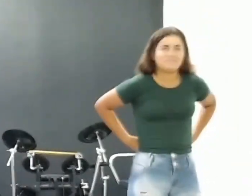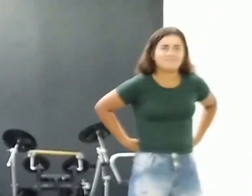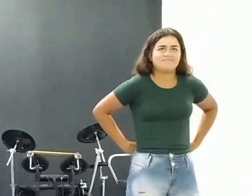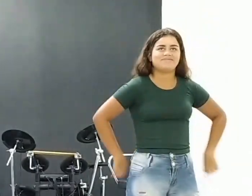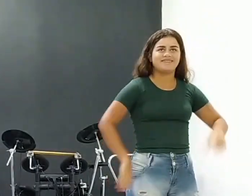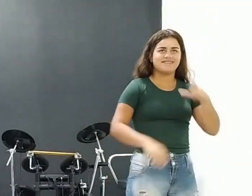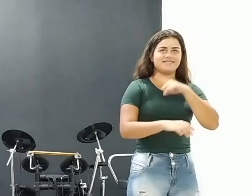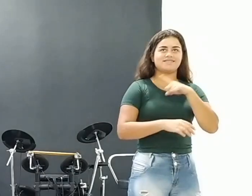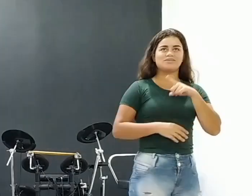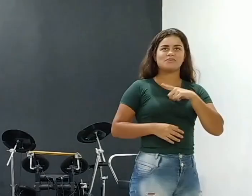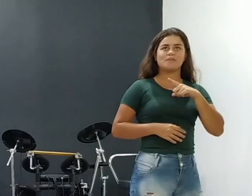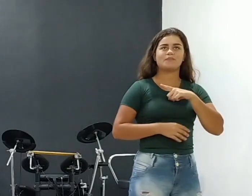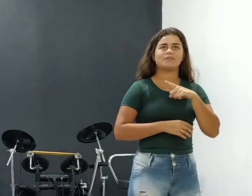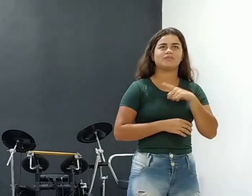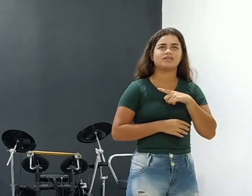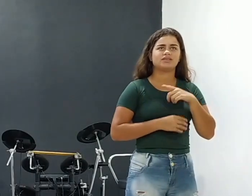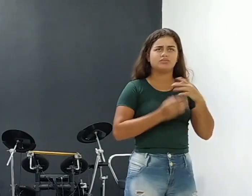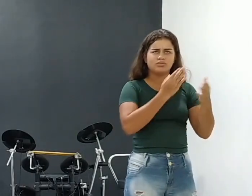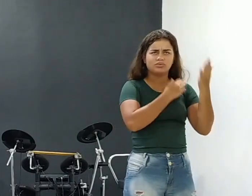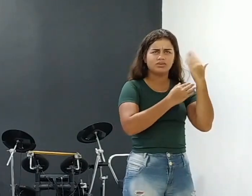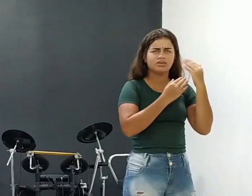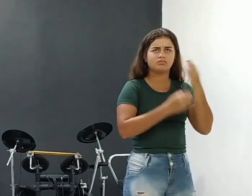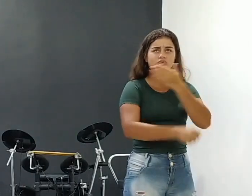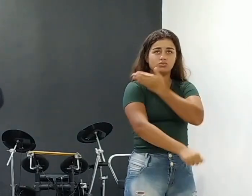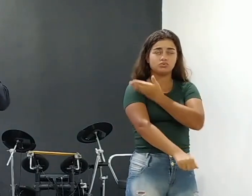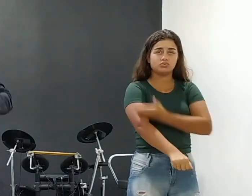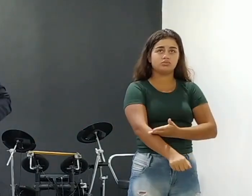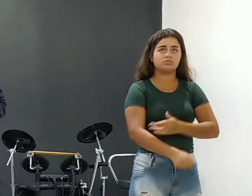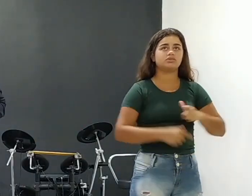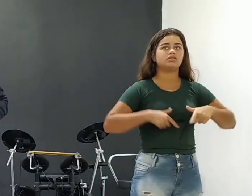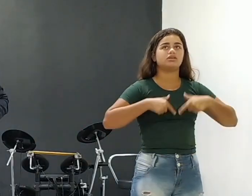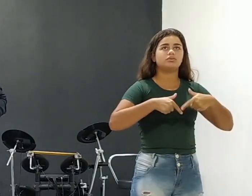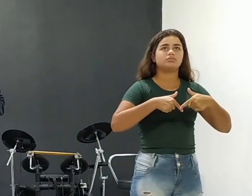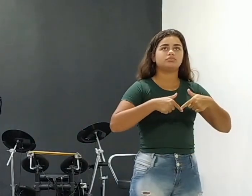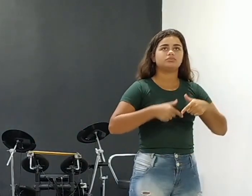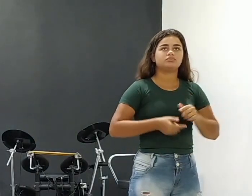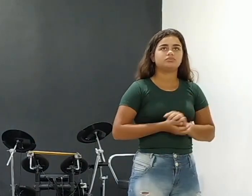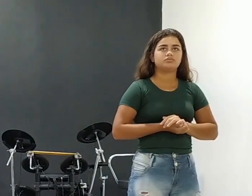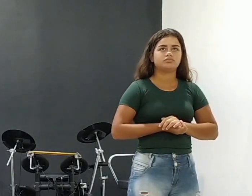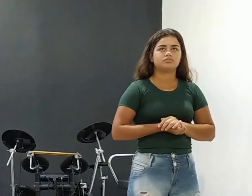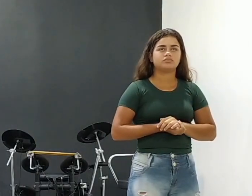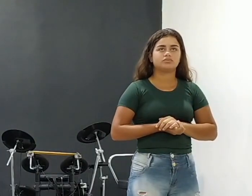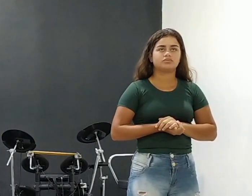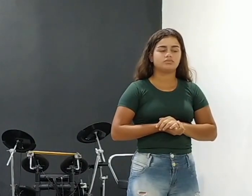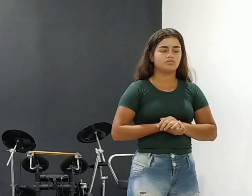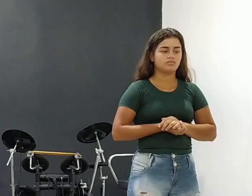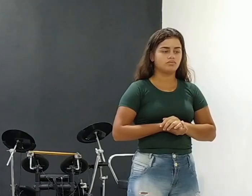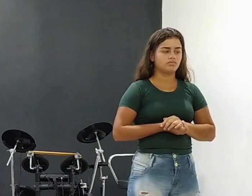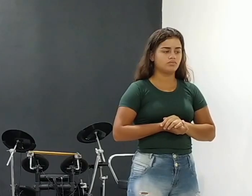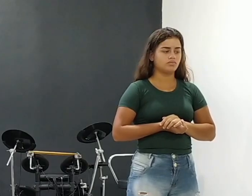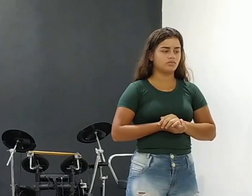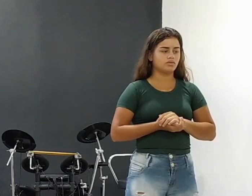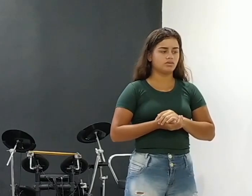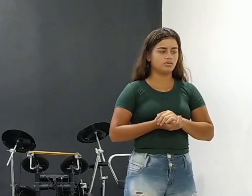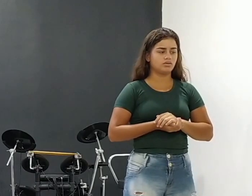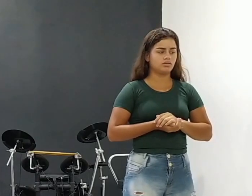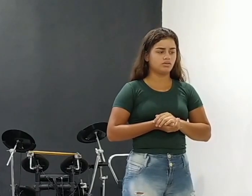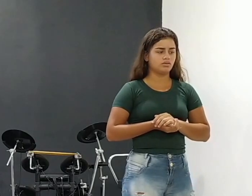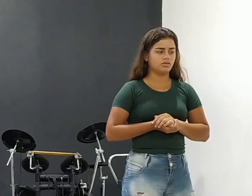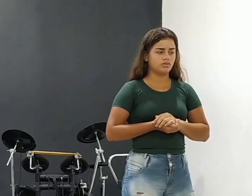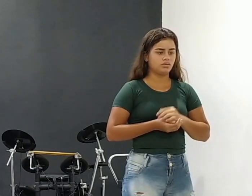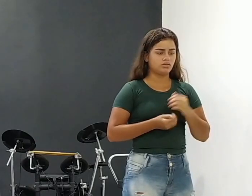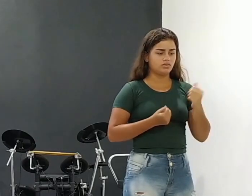Havia, pois, já de muito tempo este costume em Israel, quanto à remissão e permuta,